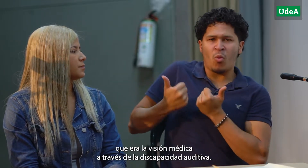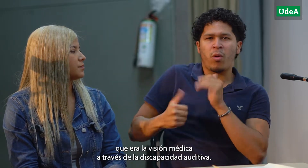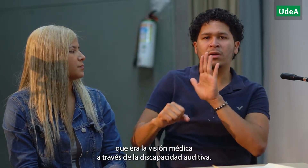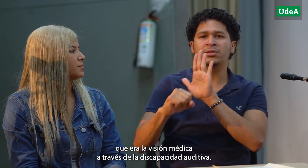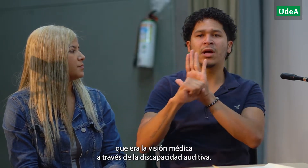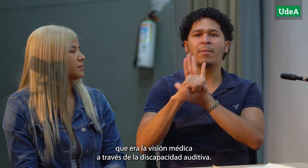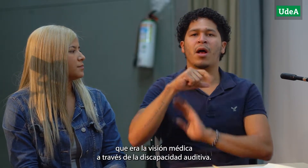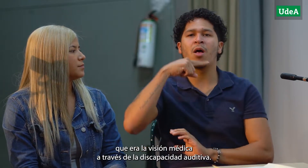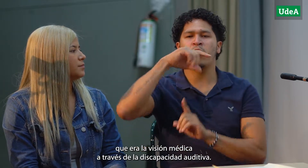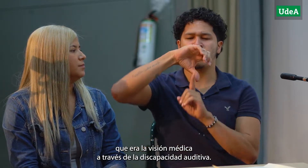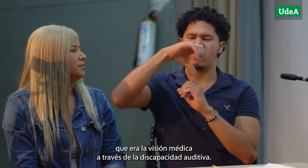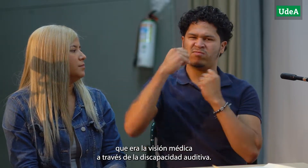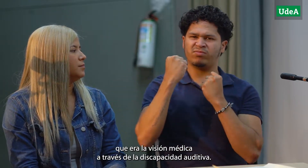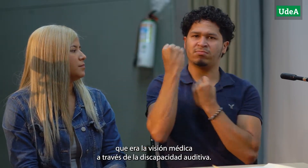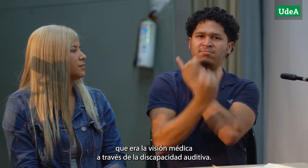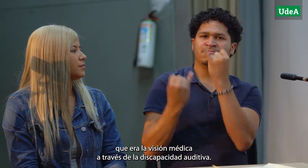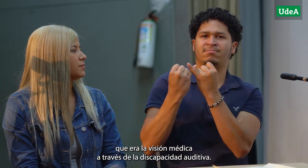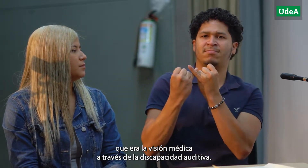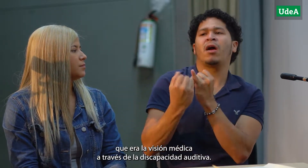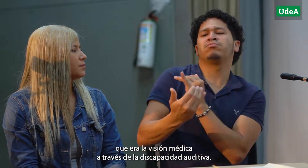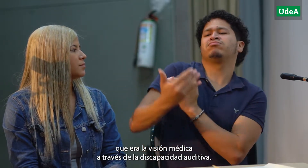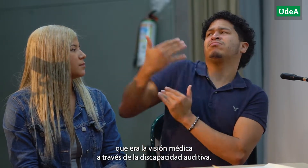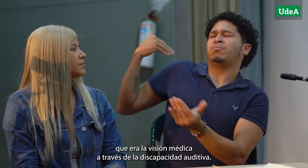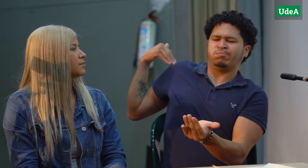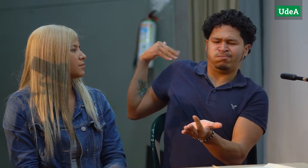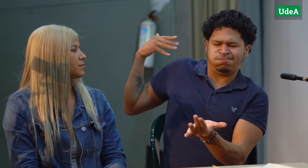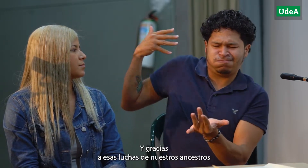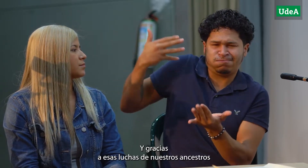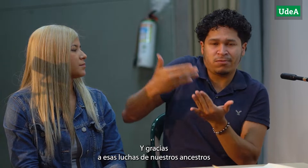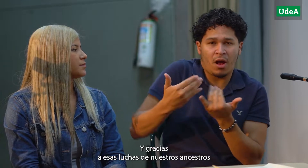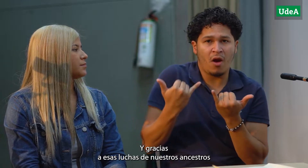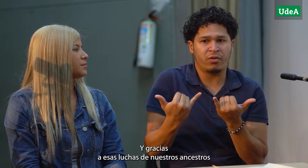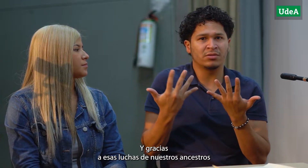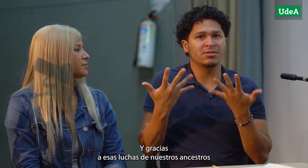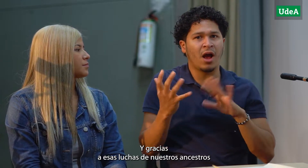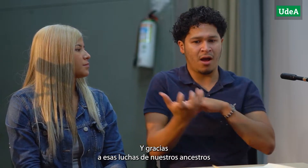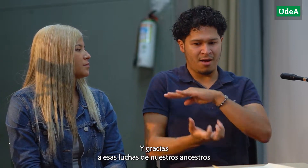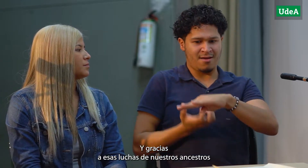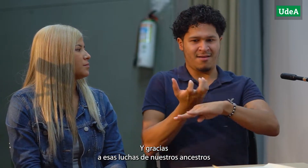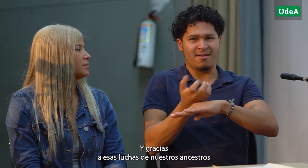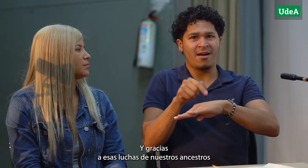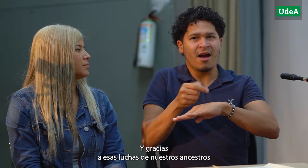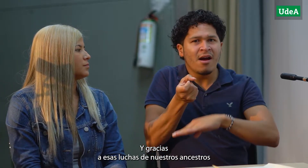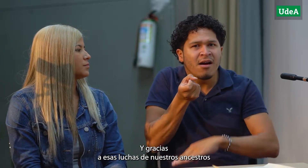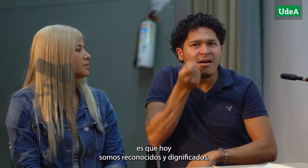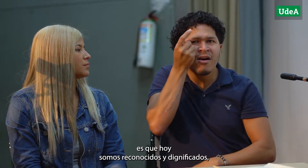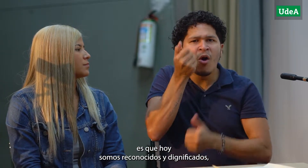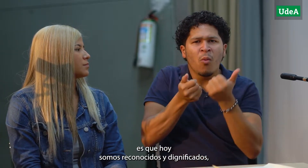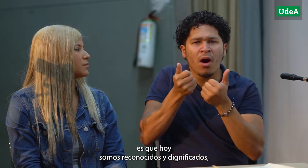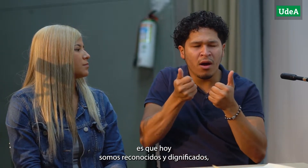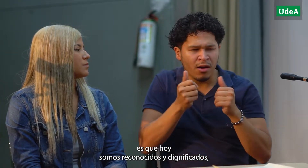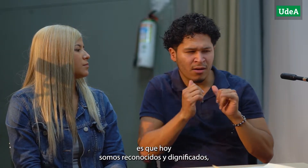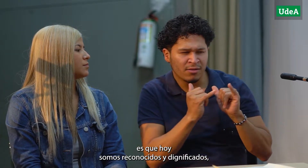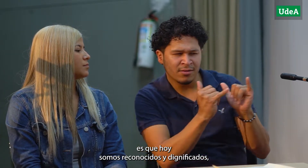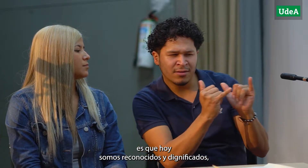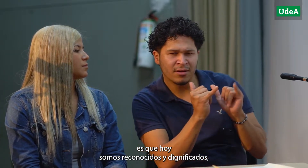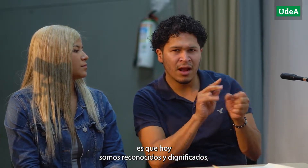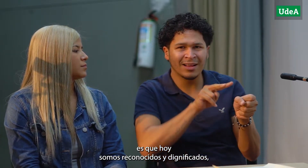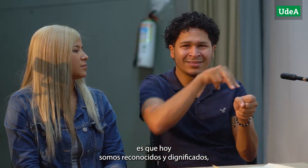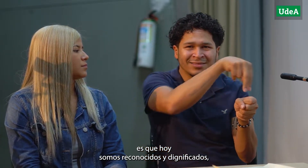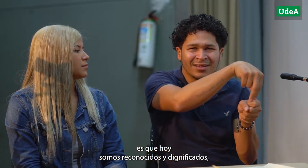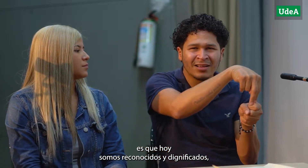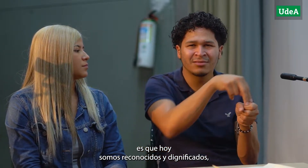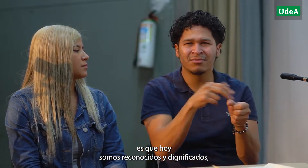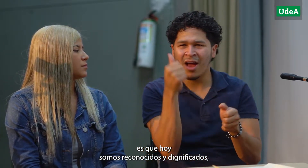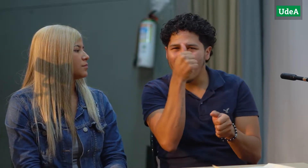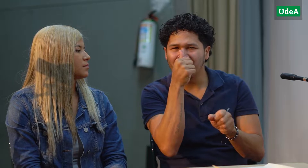la visión médica a través de la discapacidad auditiva, y gracias a esas luchas de nuestros ancestros es que hoy somos reconocidos